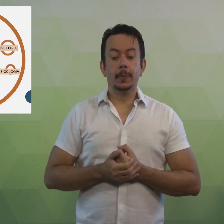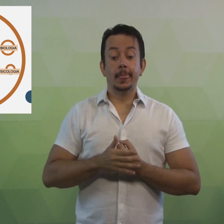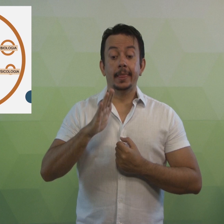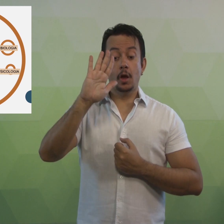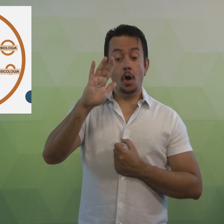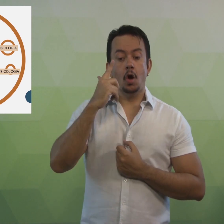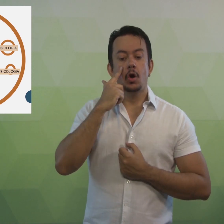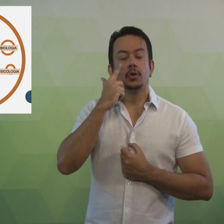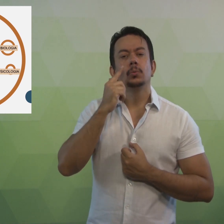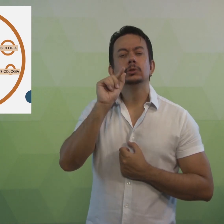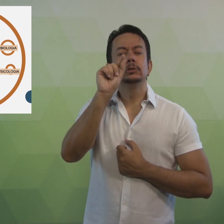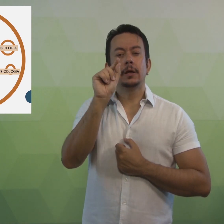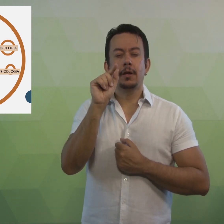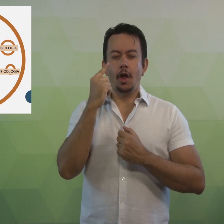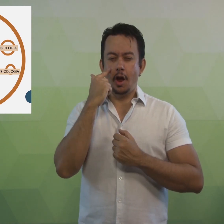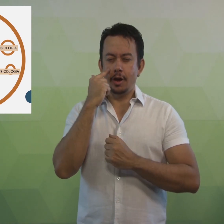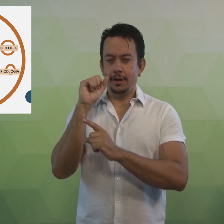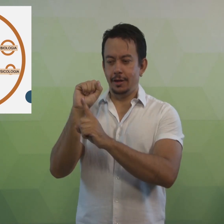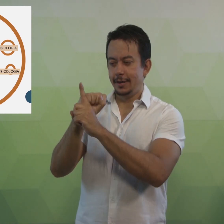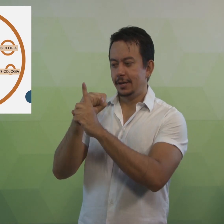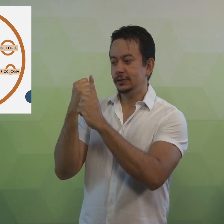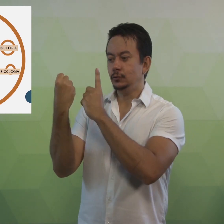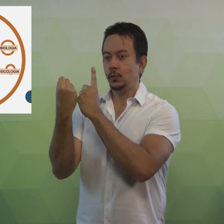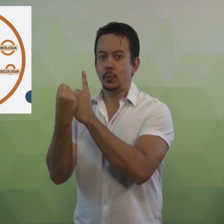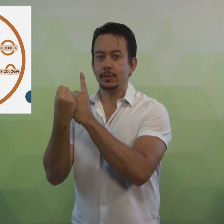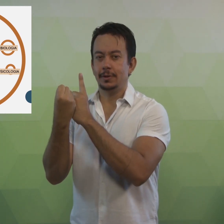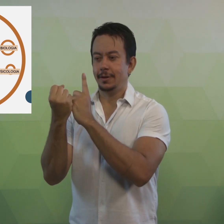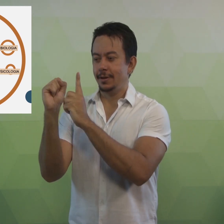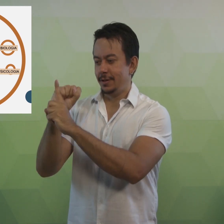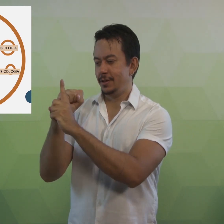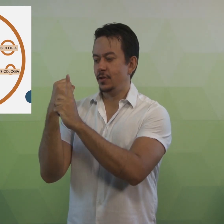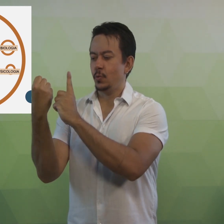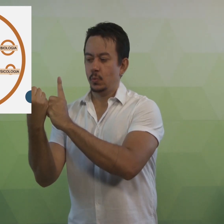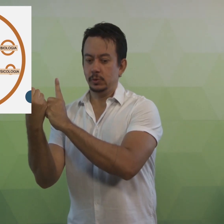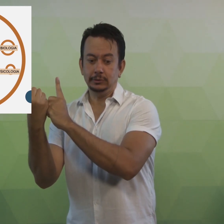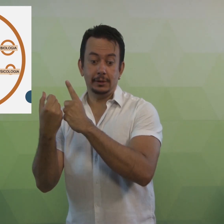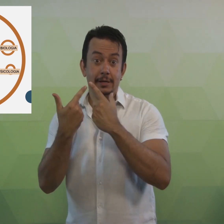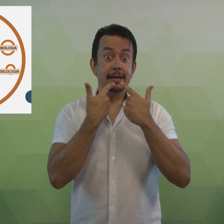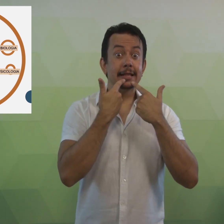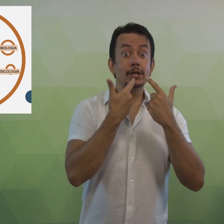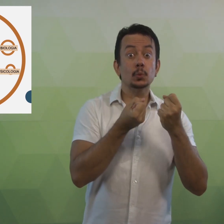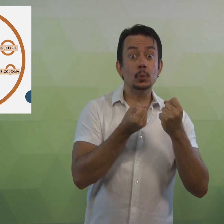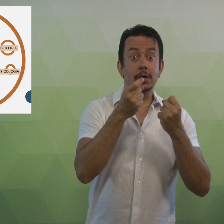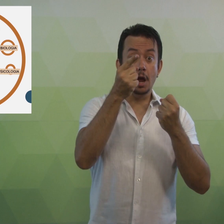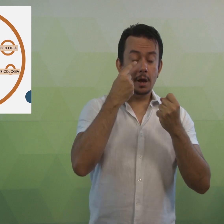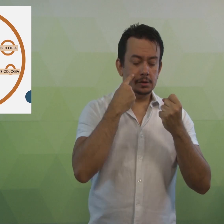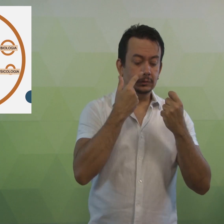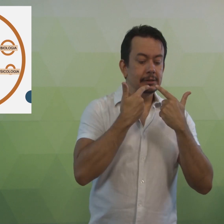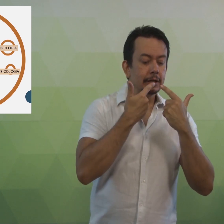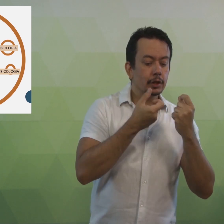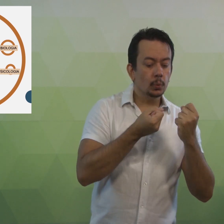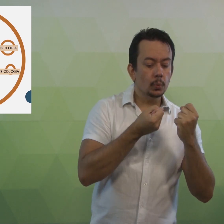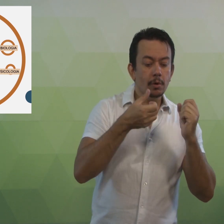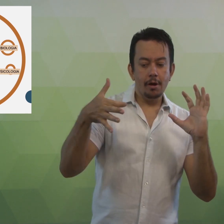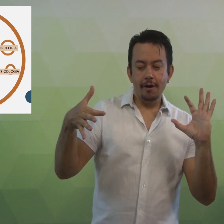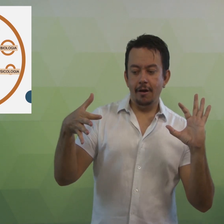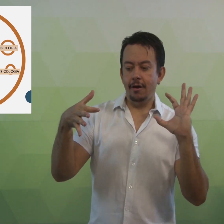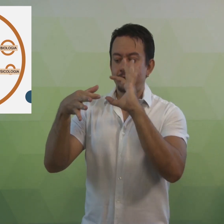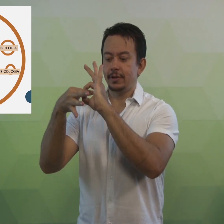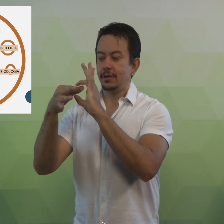A linguística ela pode se associar a essas áreas. Temos aí, por exemplo, a sociologia. Como que a sociologia e